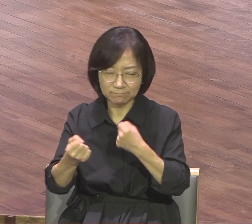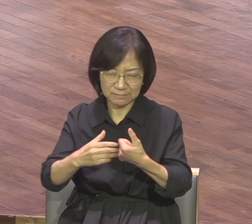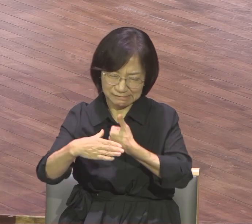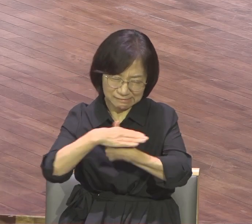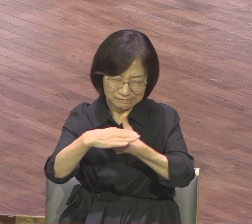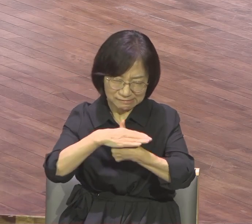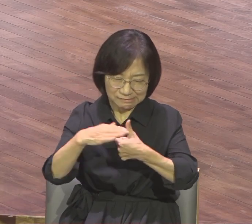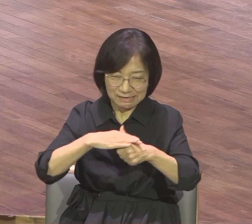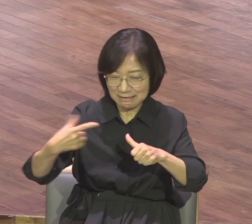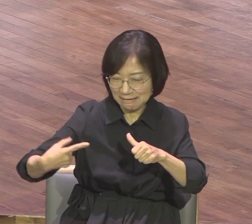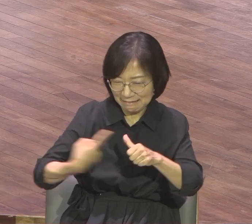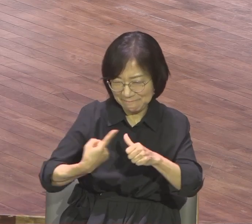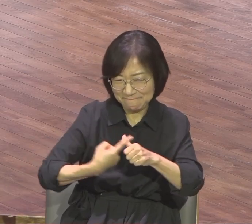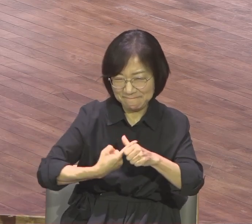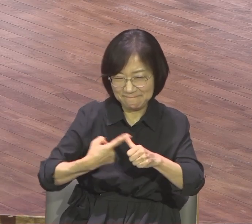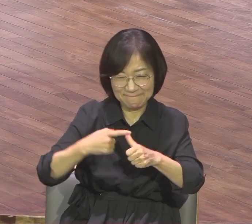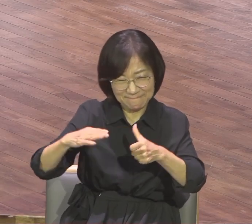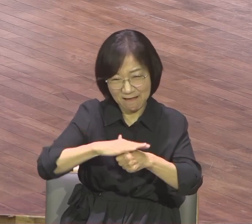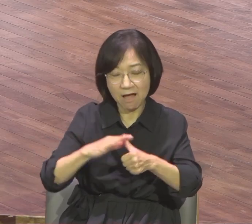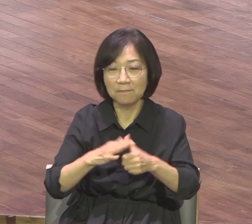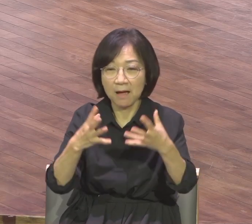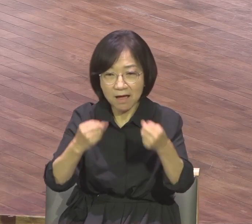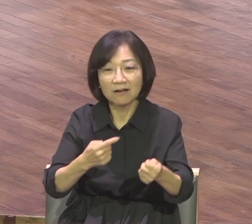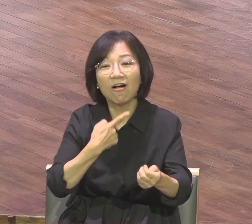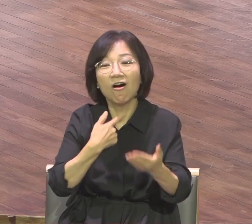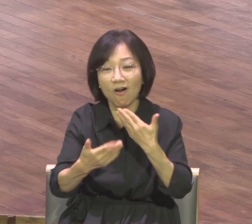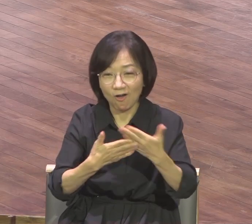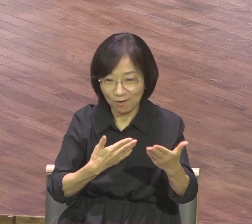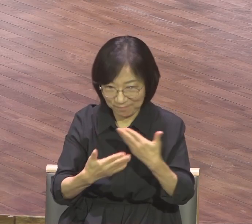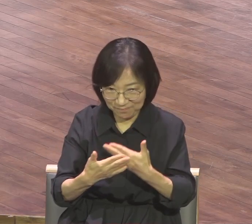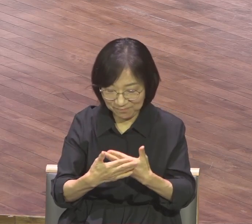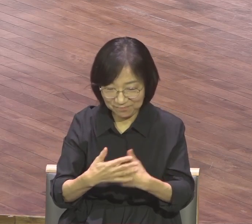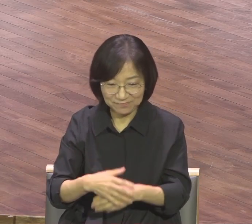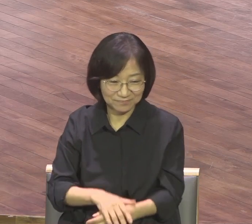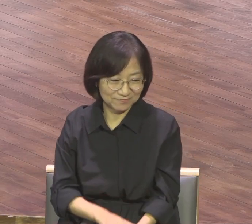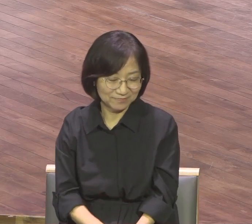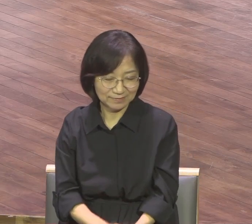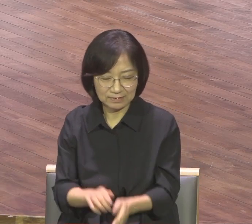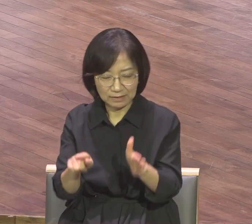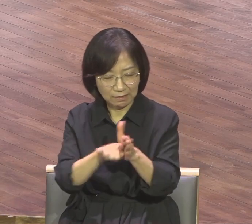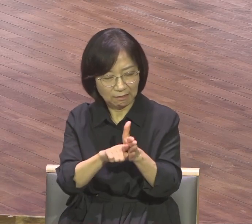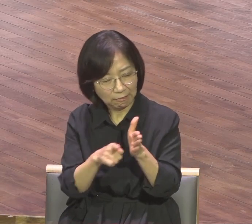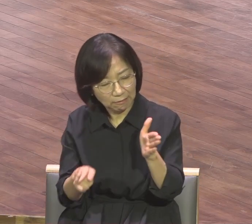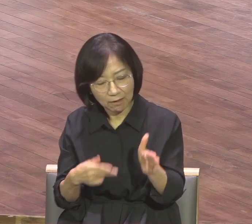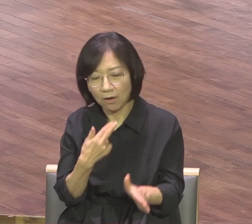관계없어. 하나님 앞에 한 사람 전혀 흔들리지 않습니다.